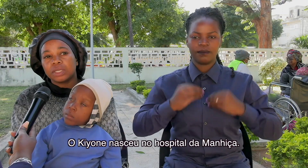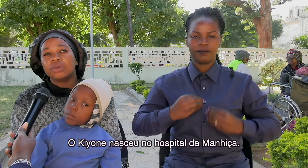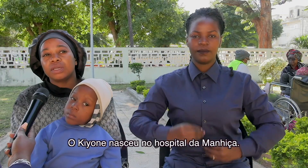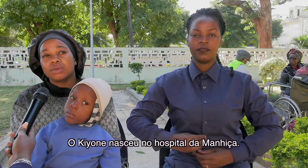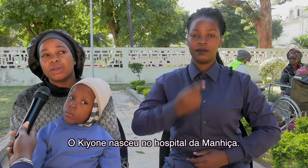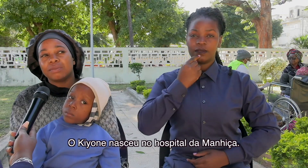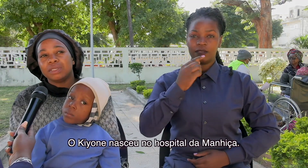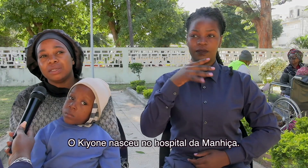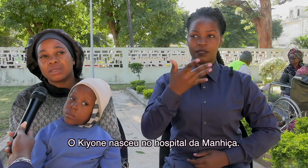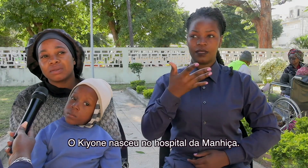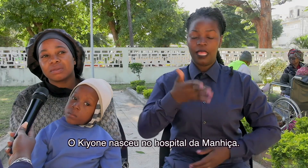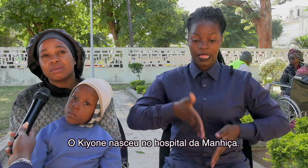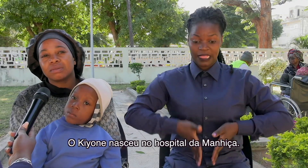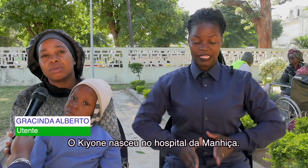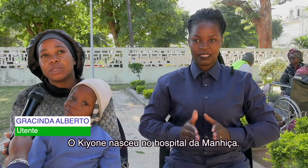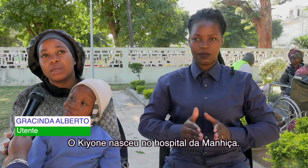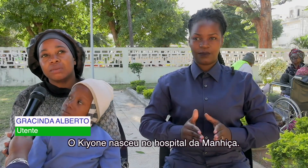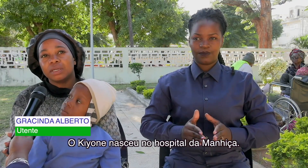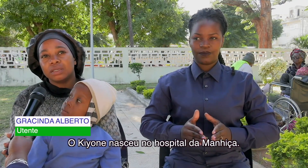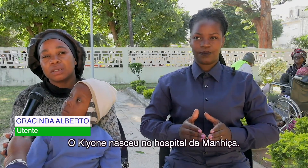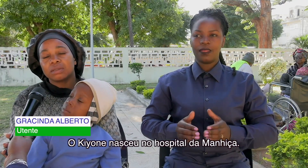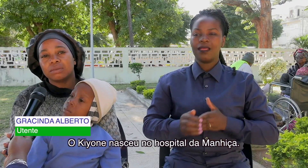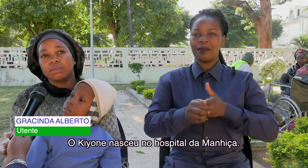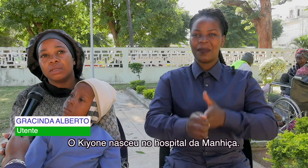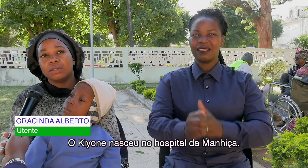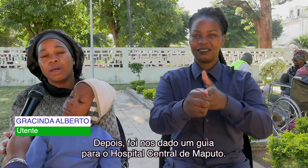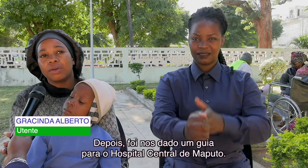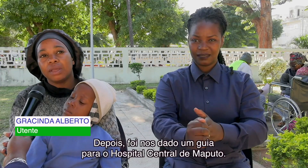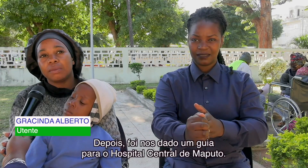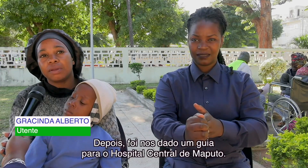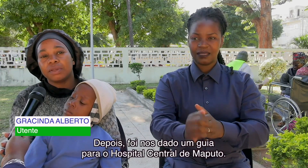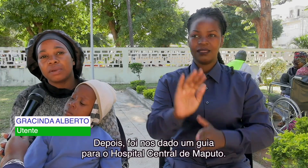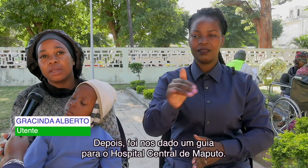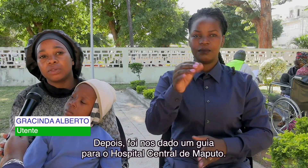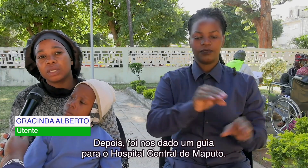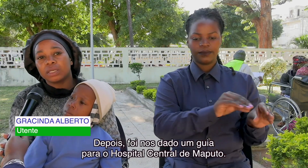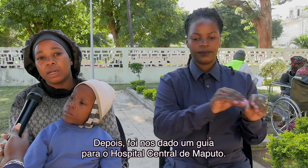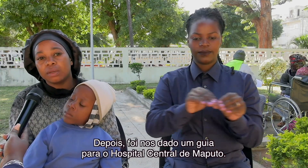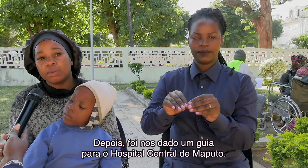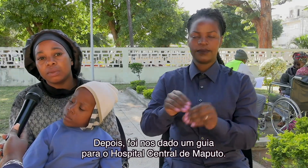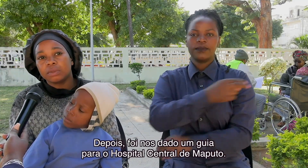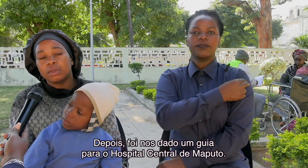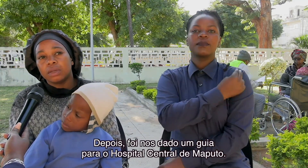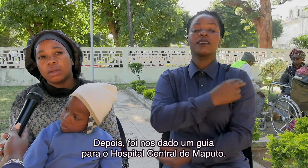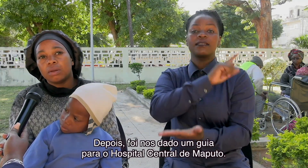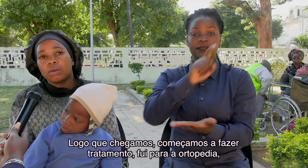Kion nasceu na Manhissa, no estado de Manhissa. Me deram guia para vir para aqui no estado central de Maputo.